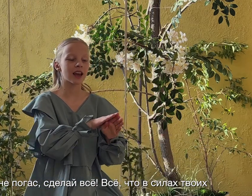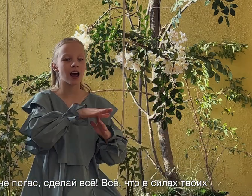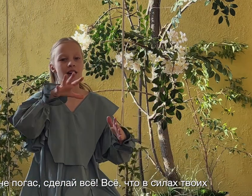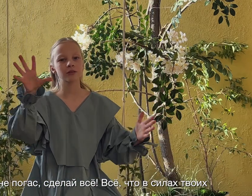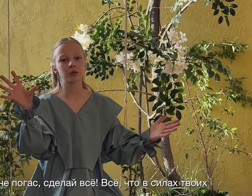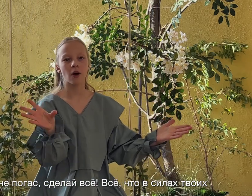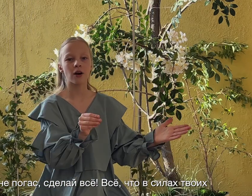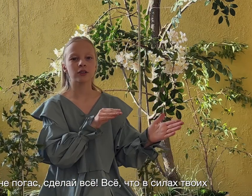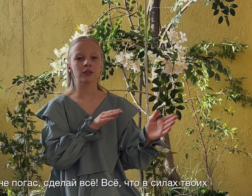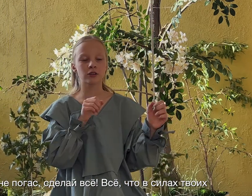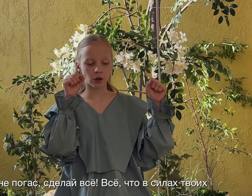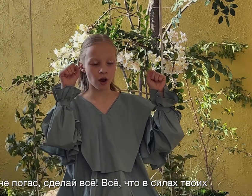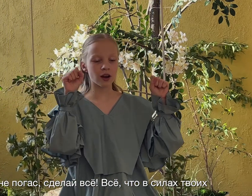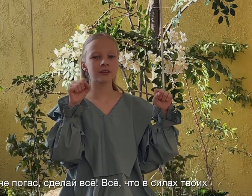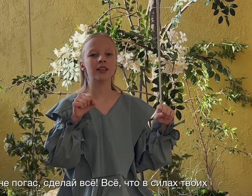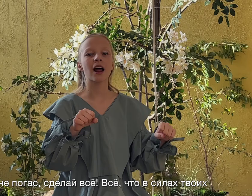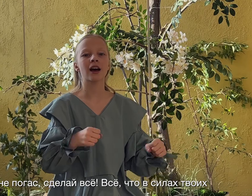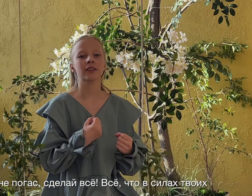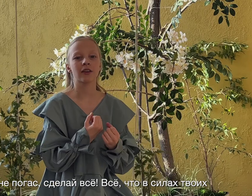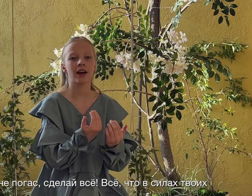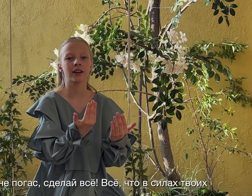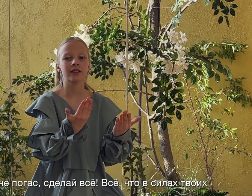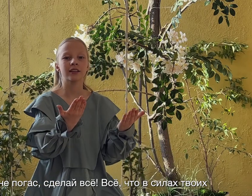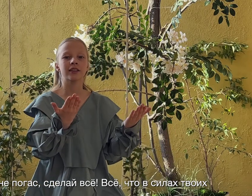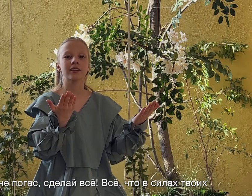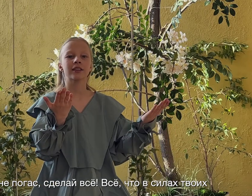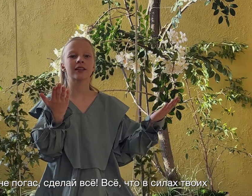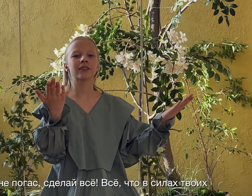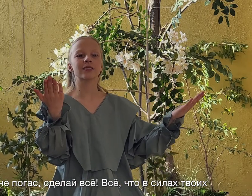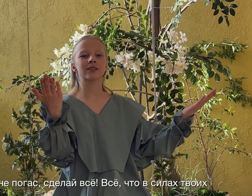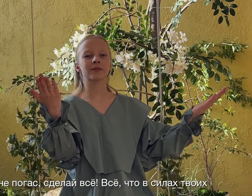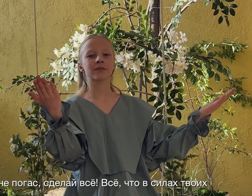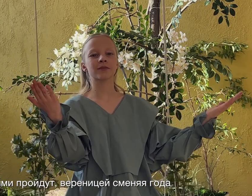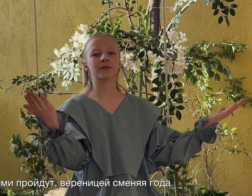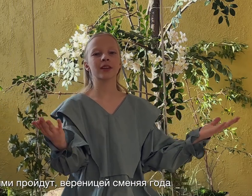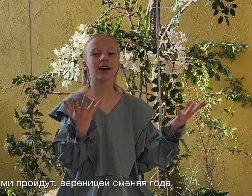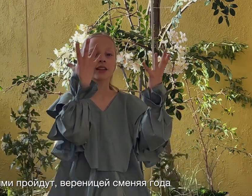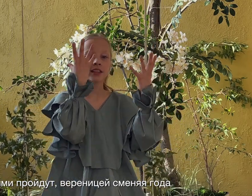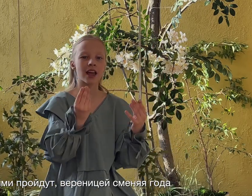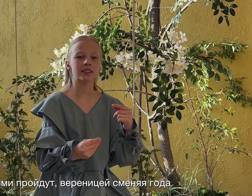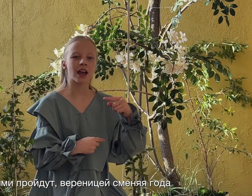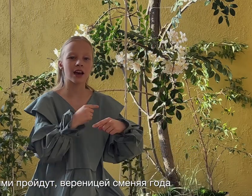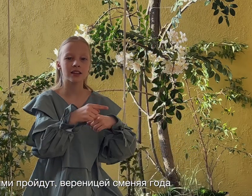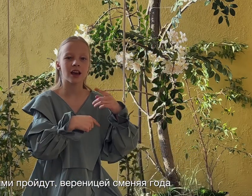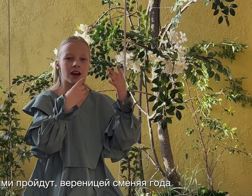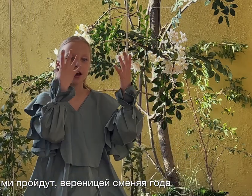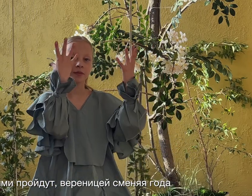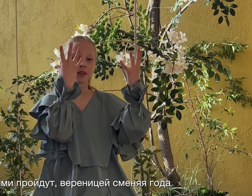Сделай все, все, что в силах твоих. Дни за днями